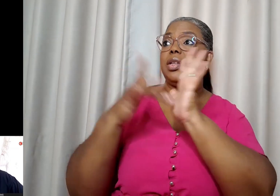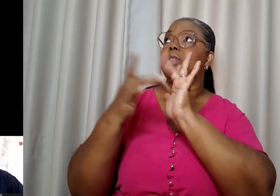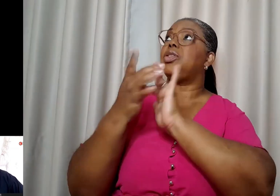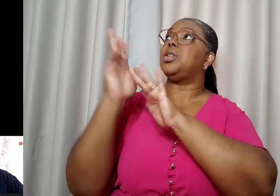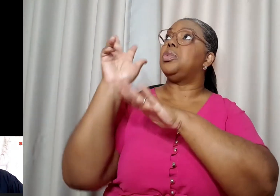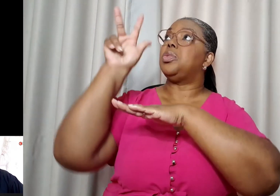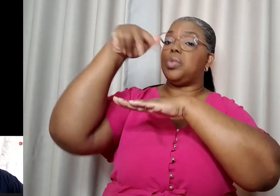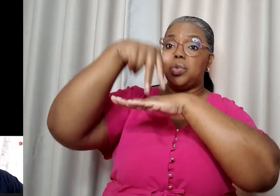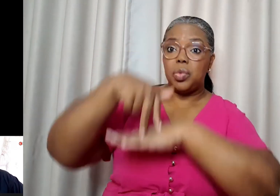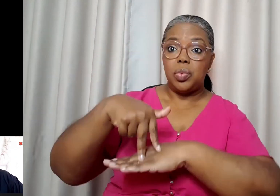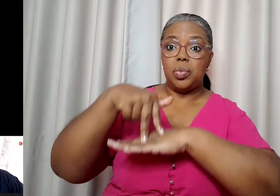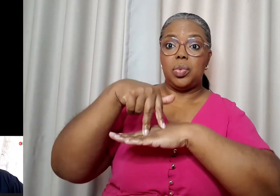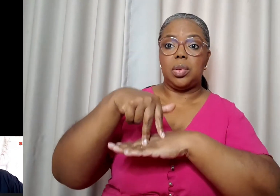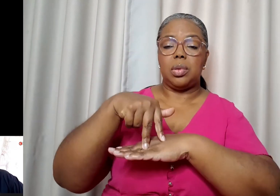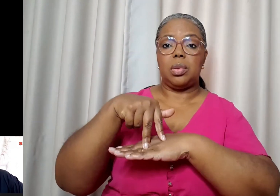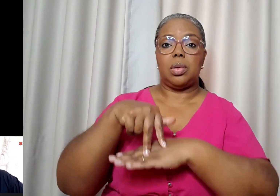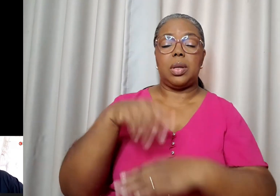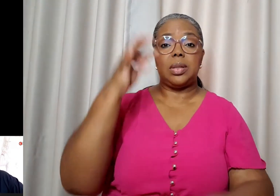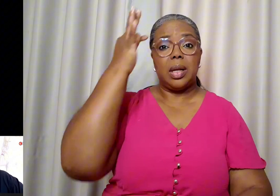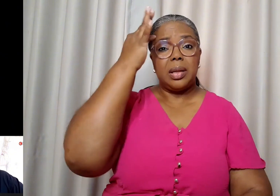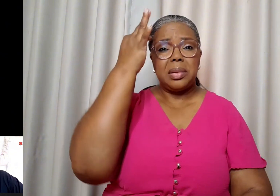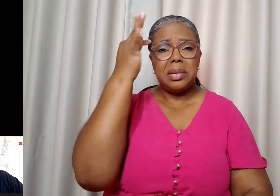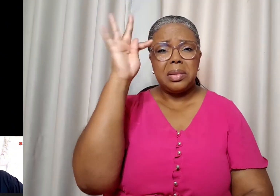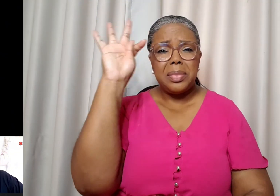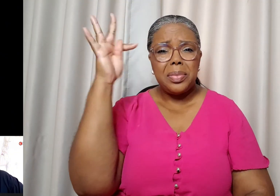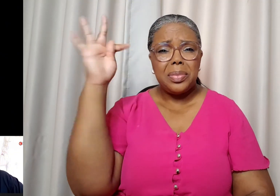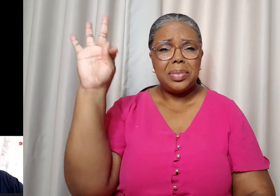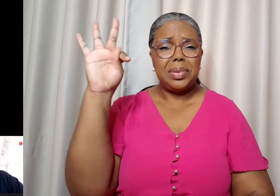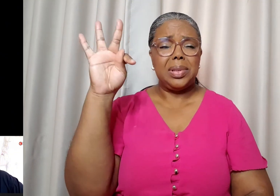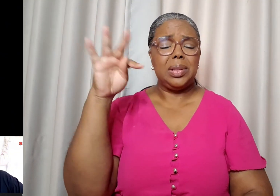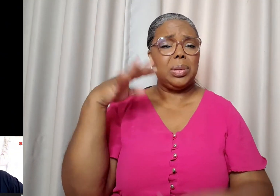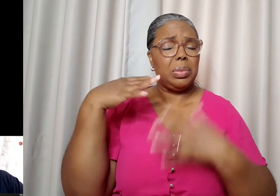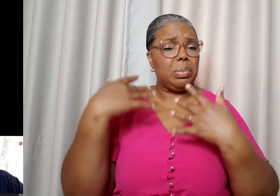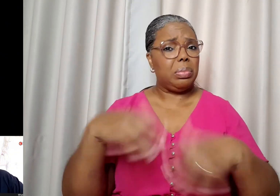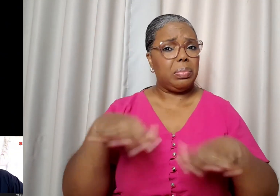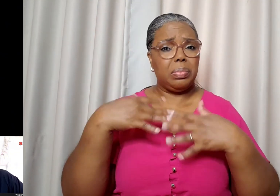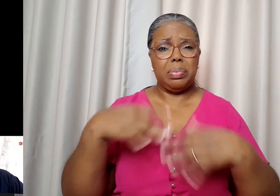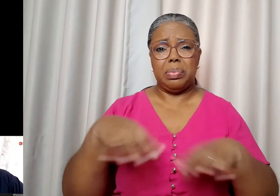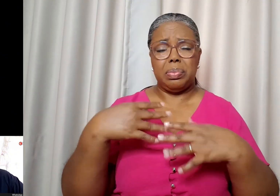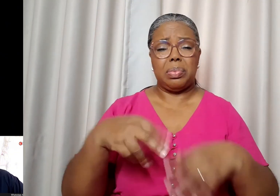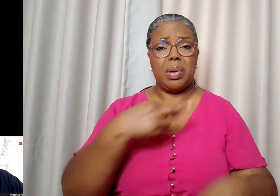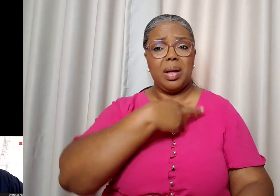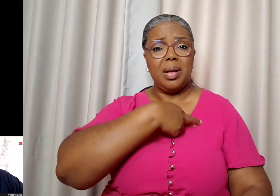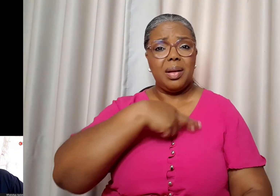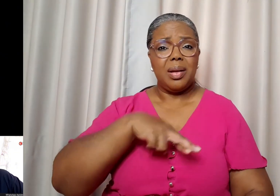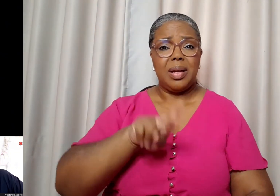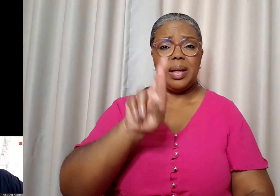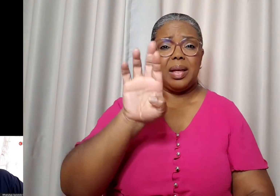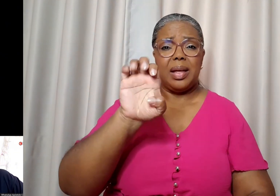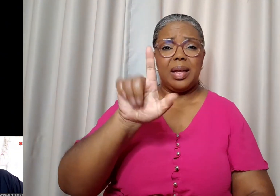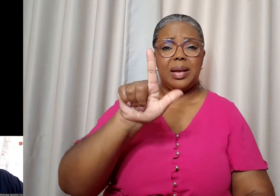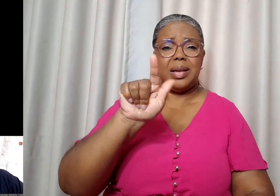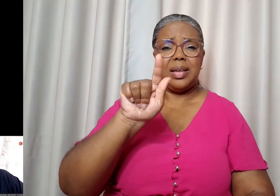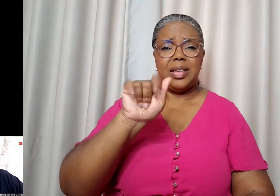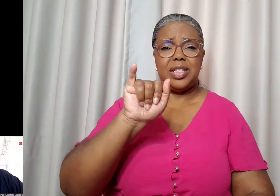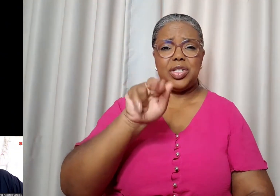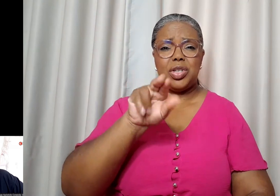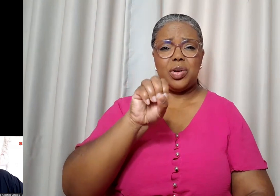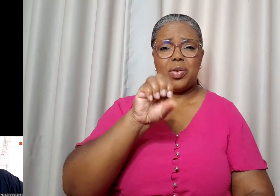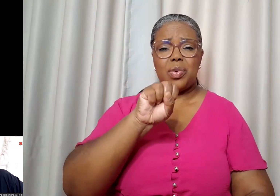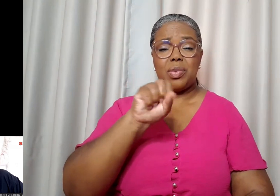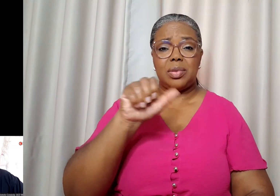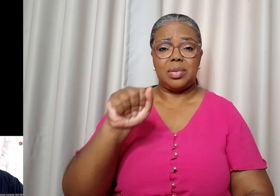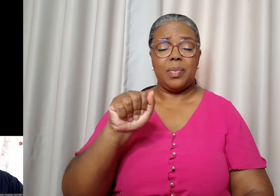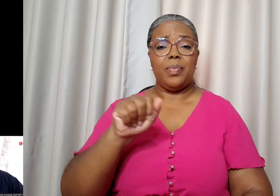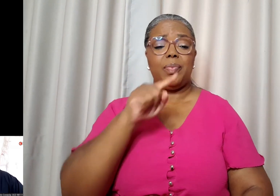estas teorias terríveis religiosas, na verdade, estão roubando da igreja